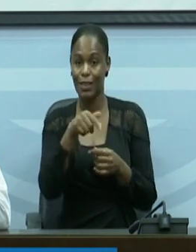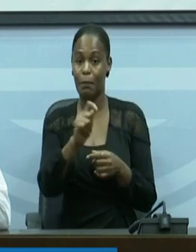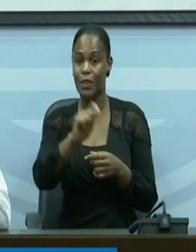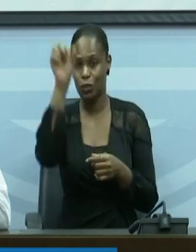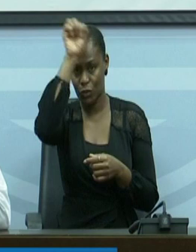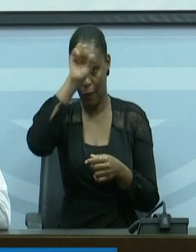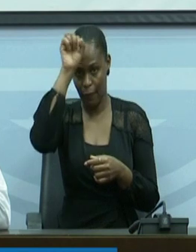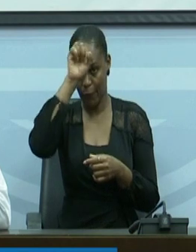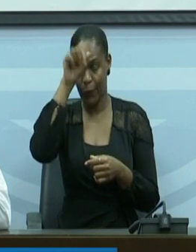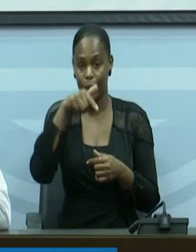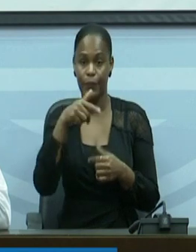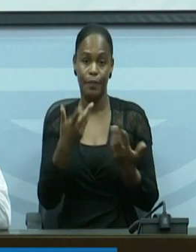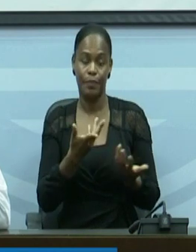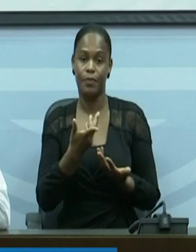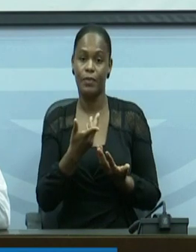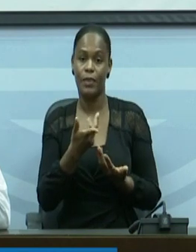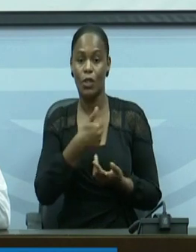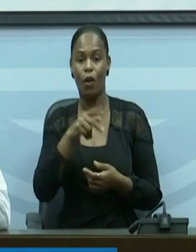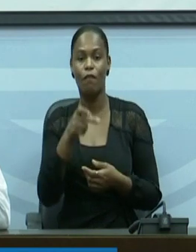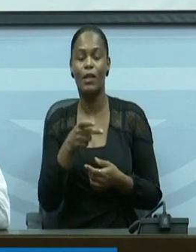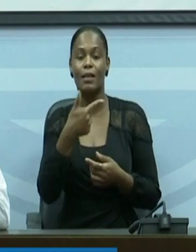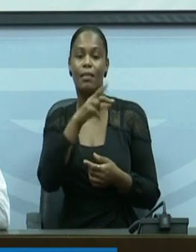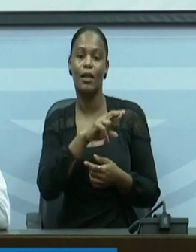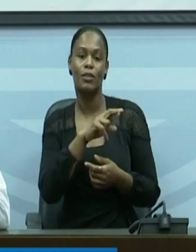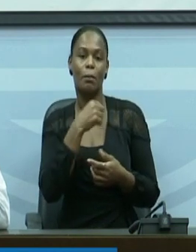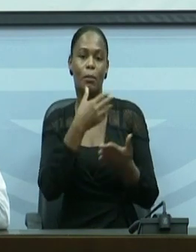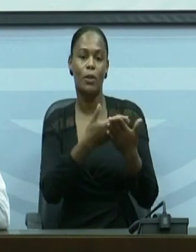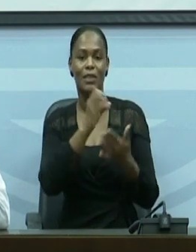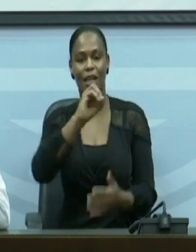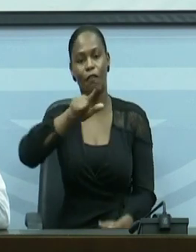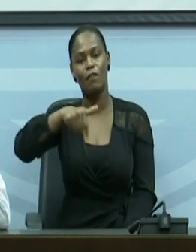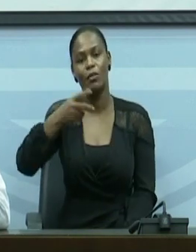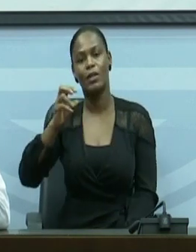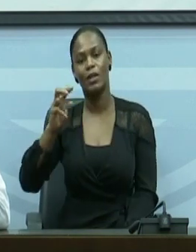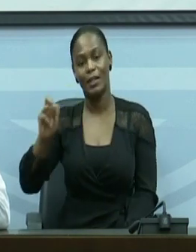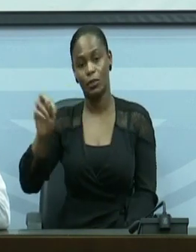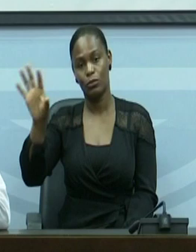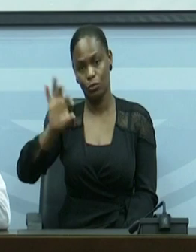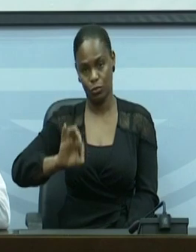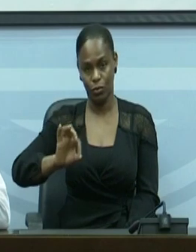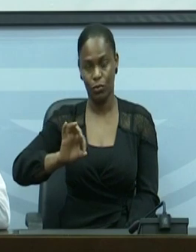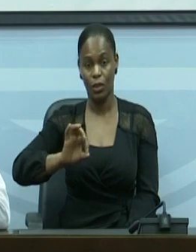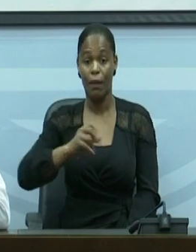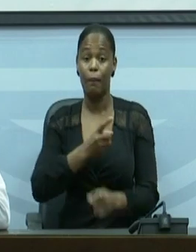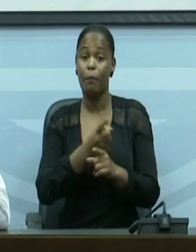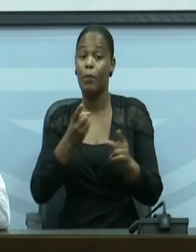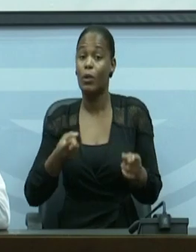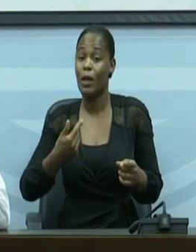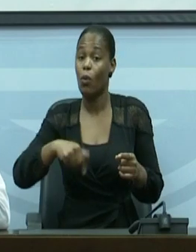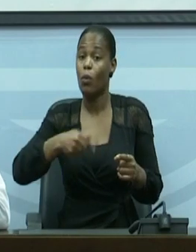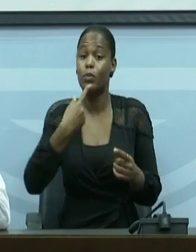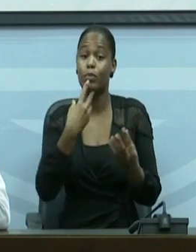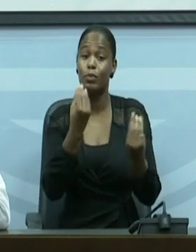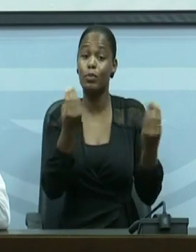deste mês de janeiro, ficamos com uma taxa de letalidade de 0,3%, tendo em conta que houve